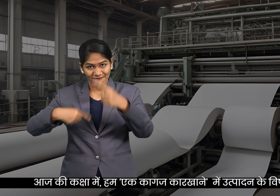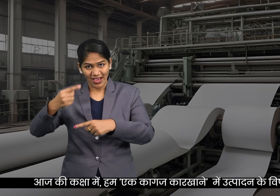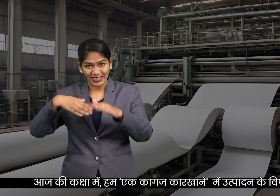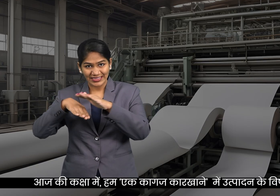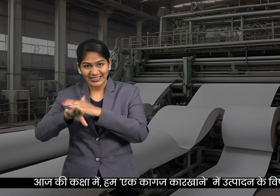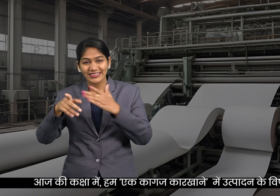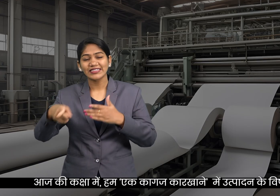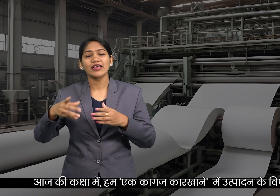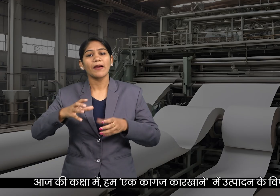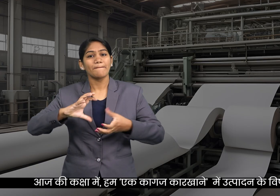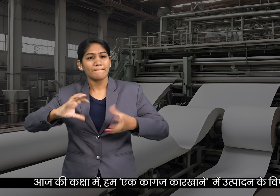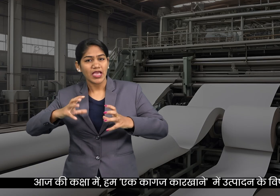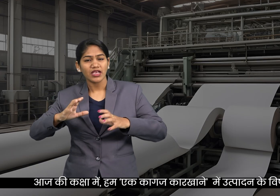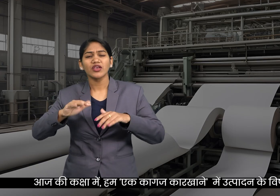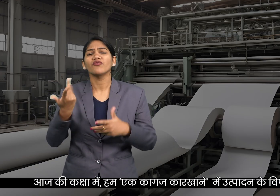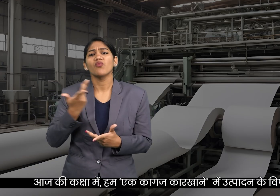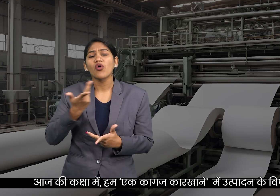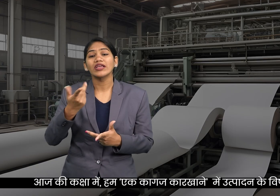करेंगे।